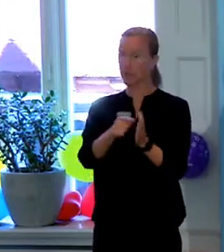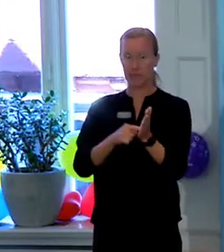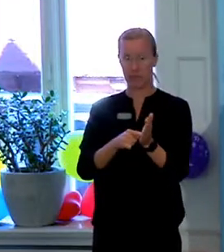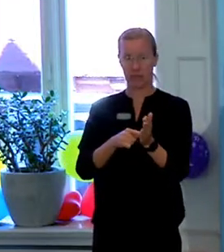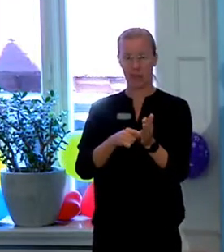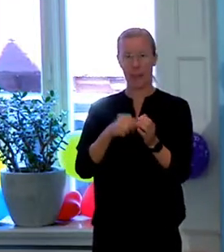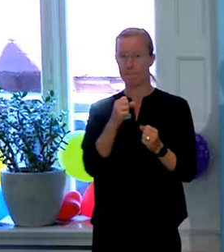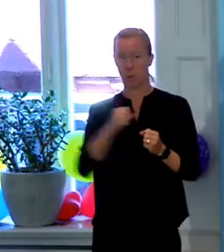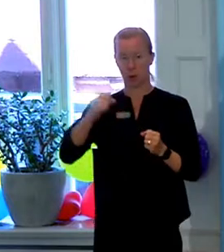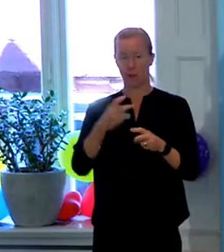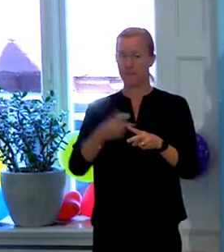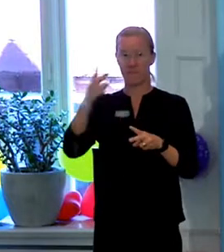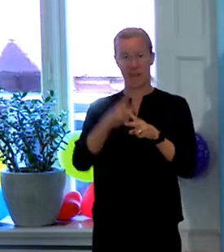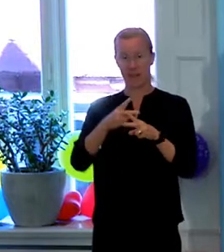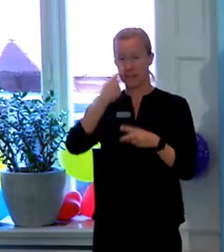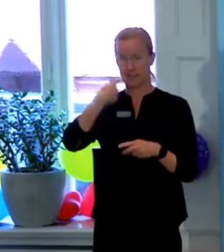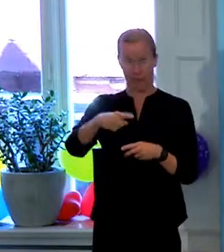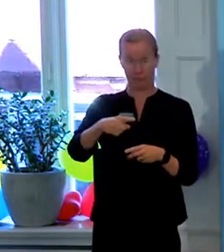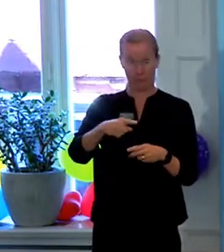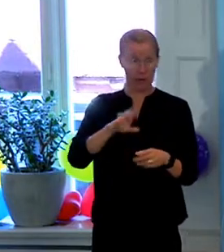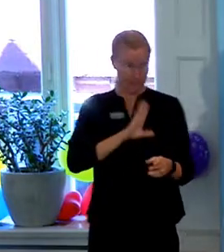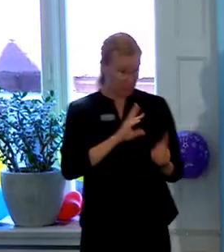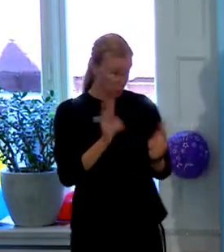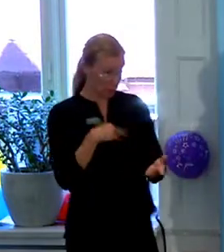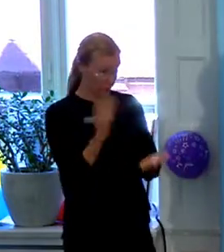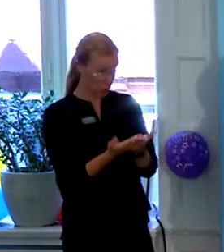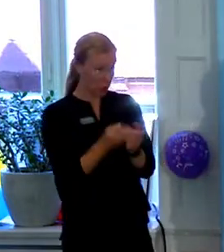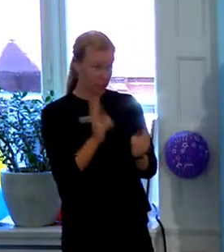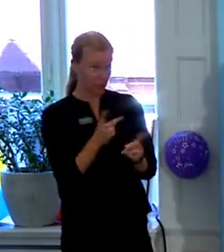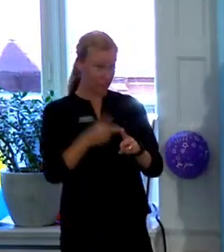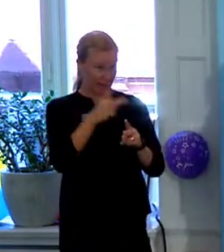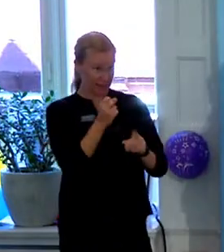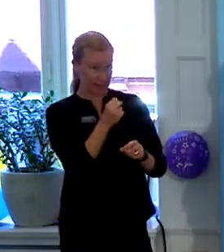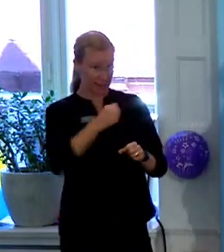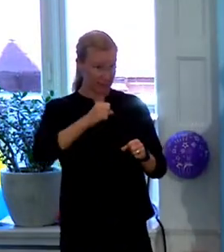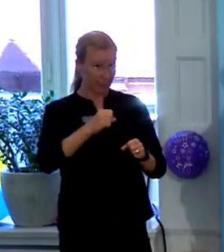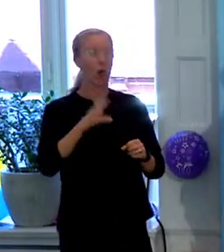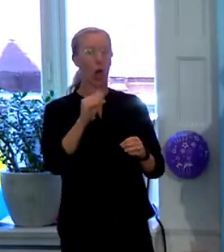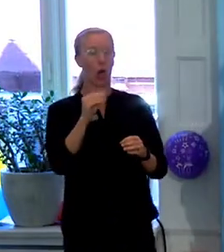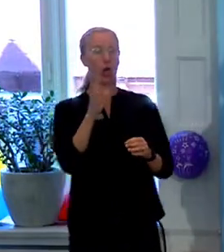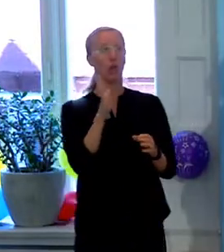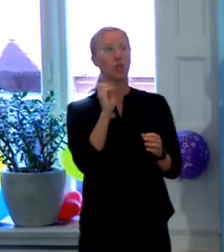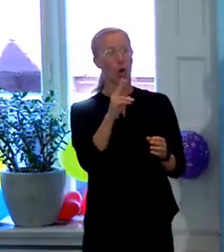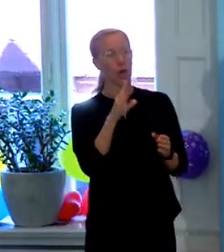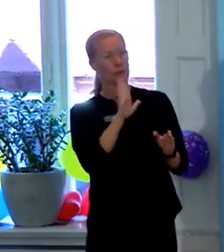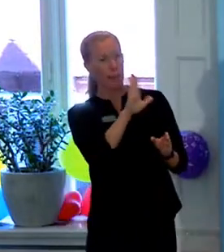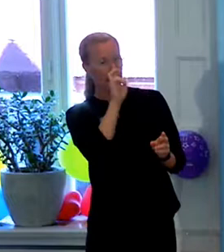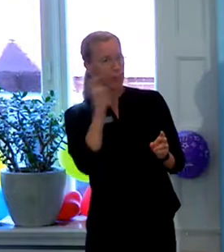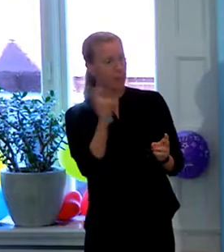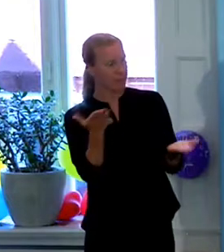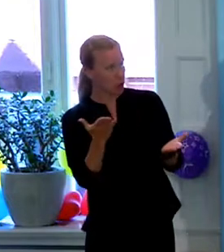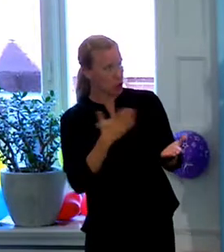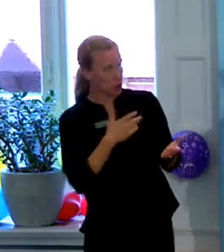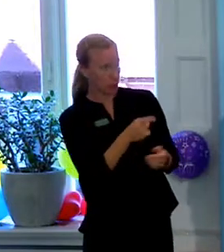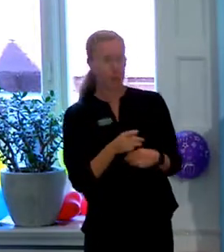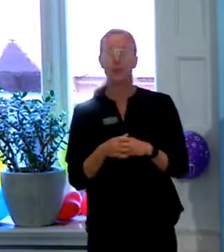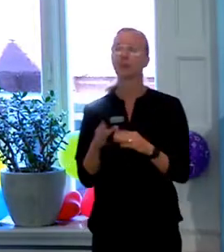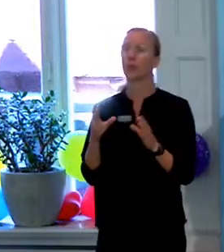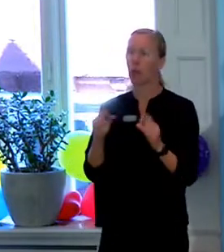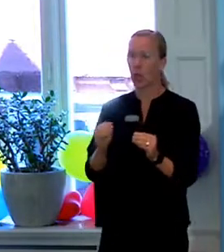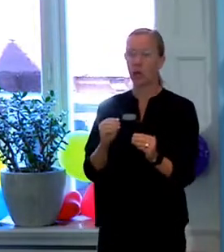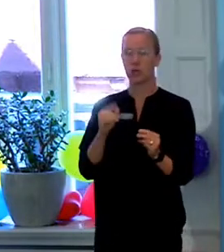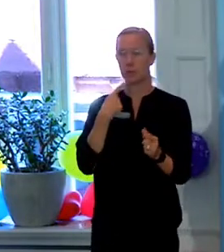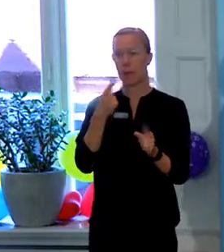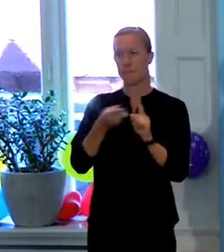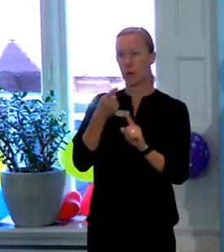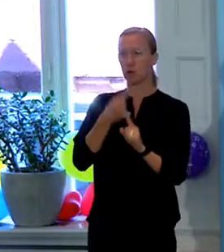straffas mycket hårdare. Vilket också finns förslag om. Så får vi se hur det går igenom. Jan, samma perspektiv. Ja, som jag